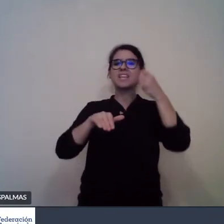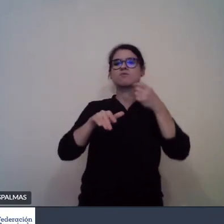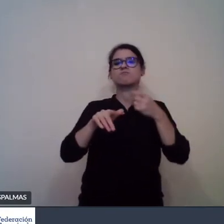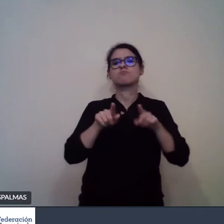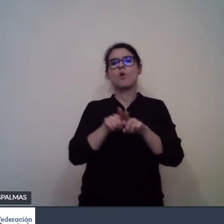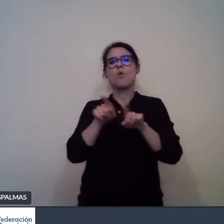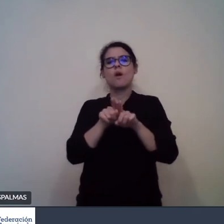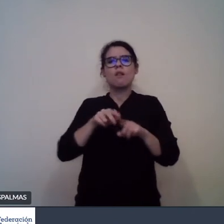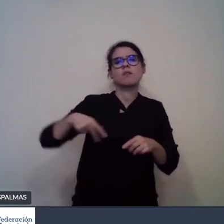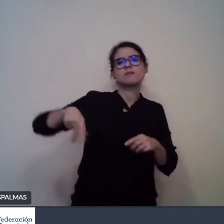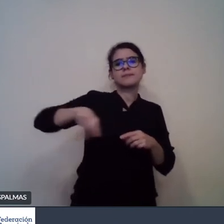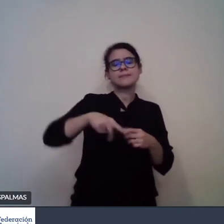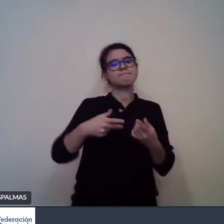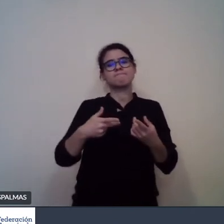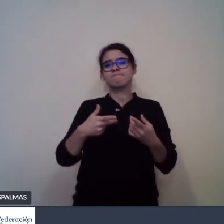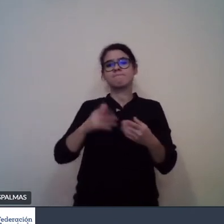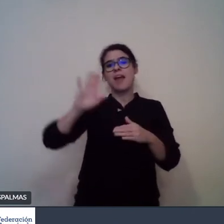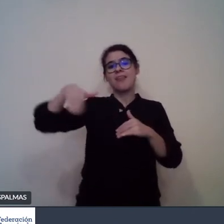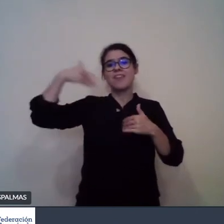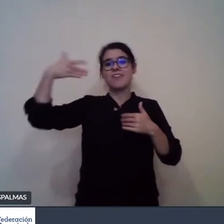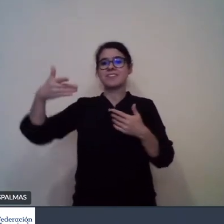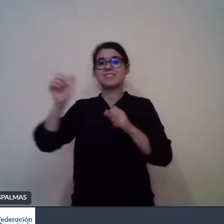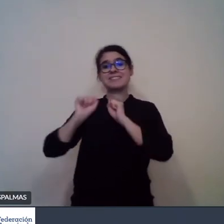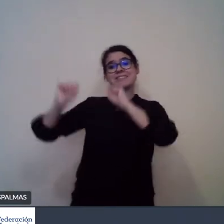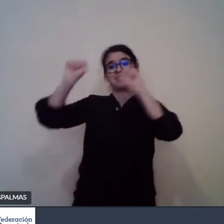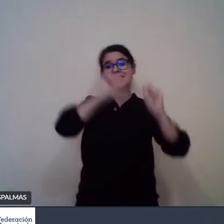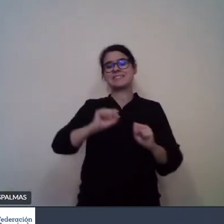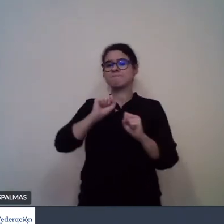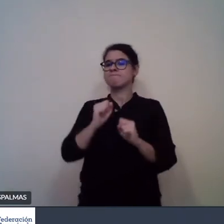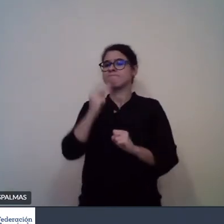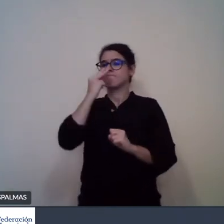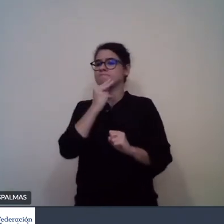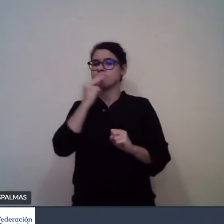compromete mucho y busca el short roll al codo.